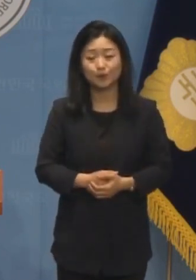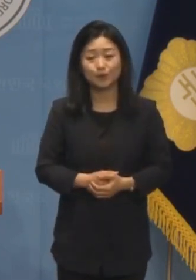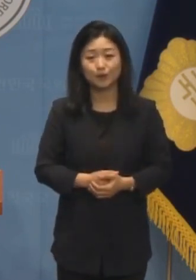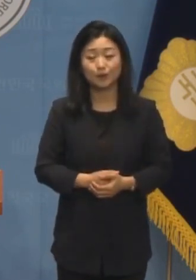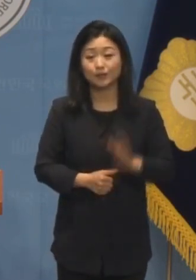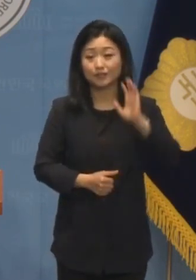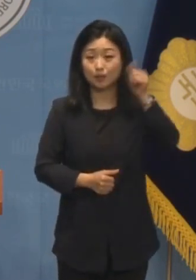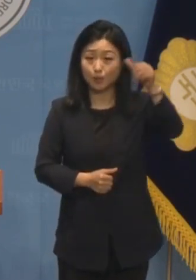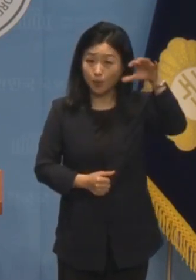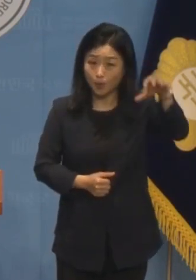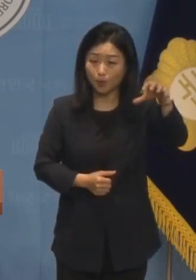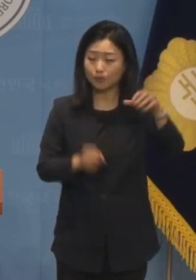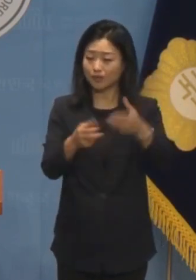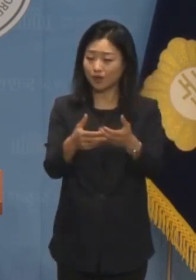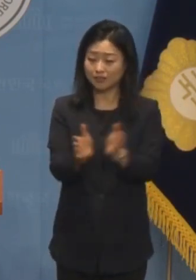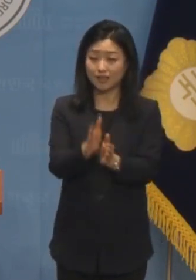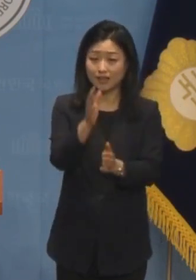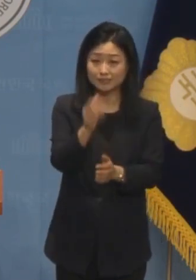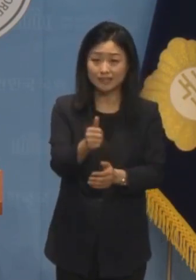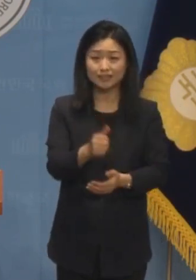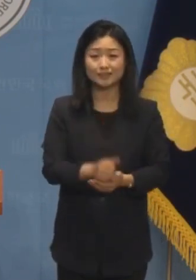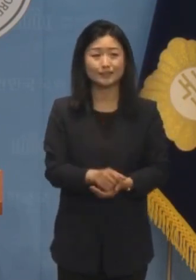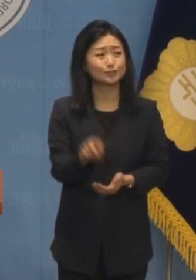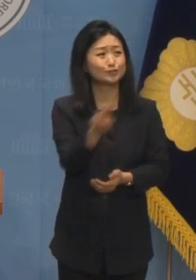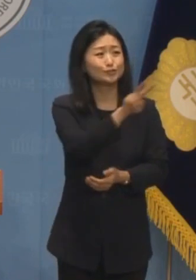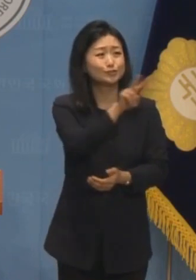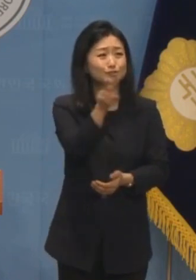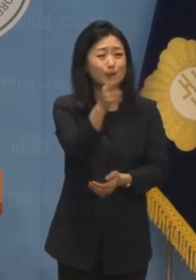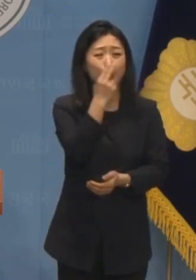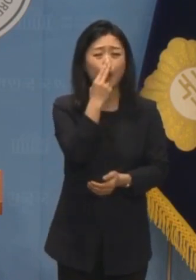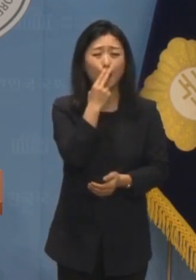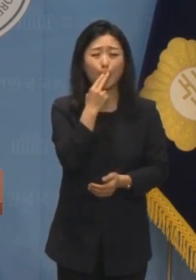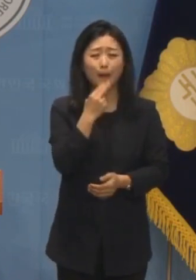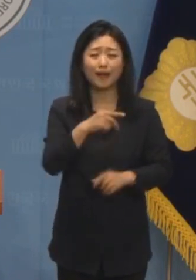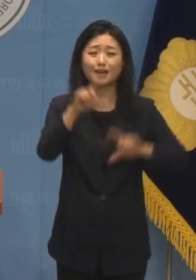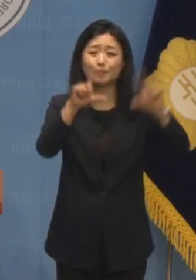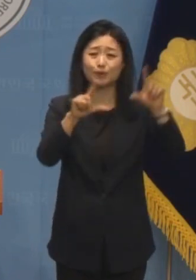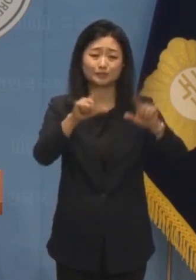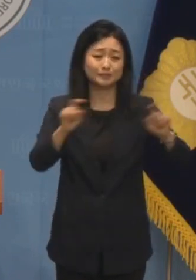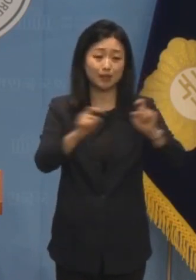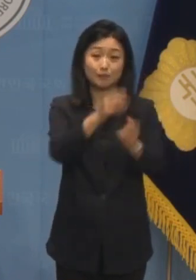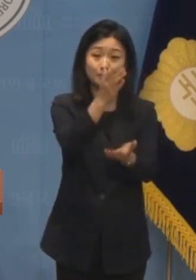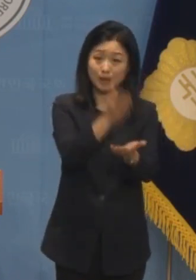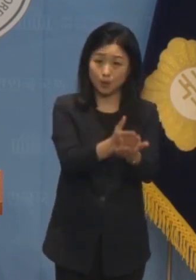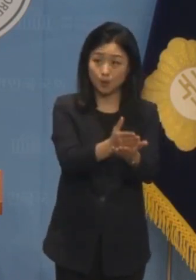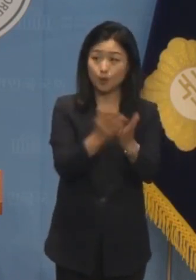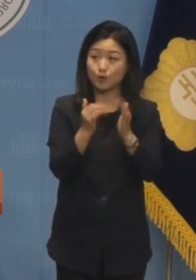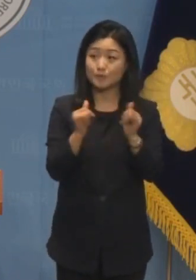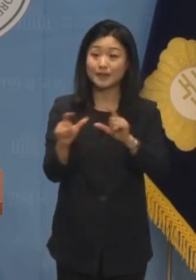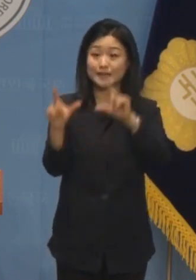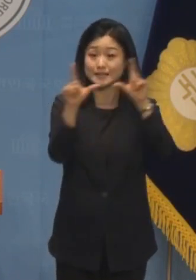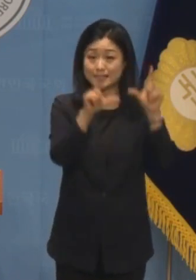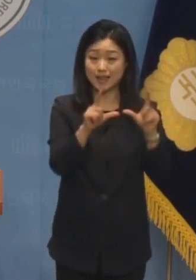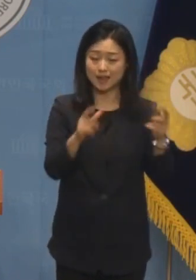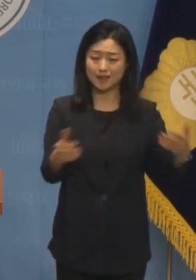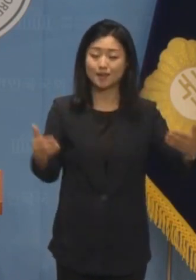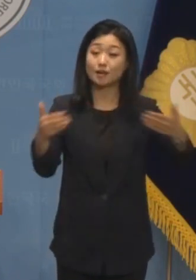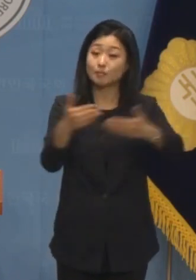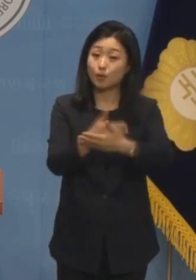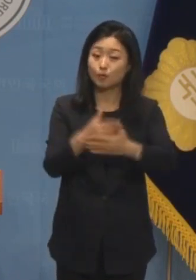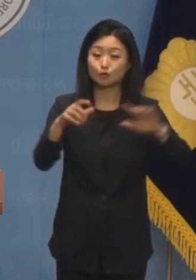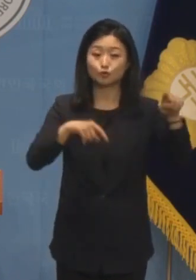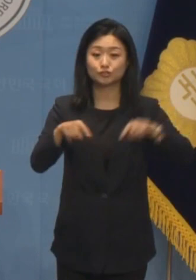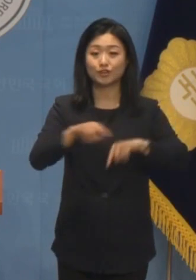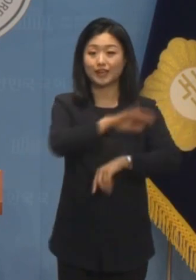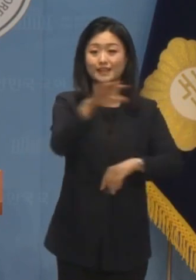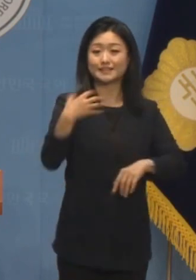대통령실과 여당은 눈뜨고 못 볼 유치찬란한 집안 싸움을 멈추고 국민의 삶을 보듬어야 하는 국정